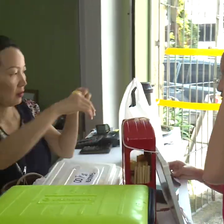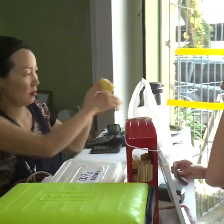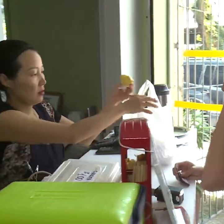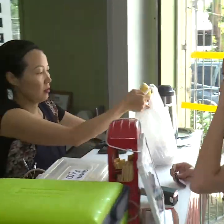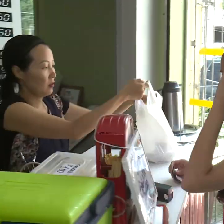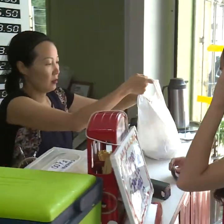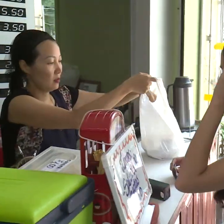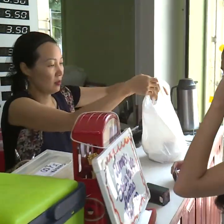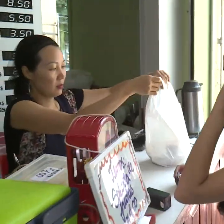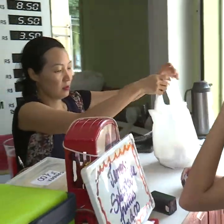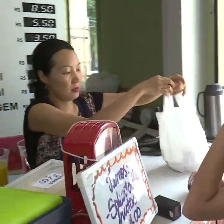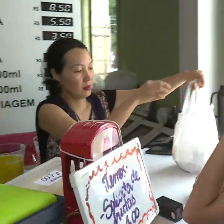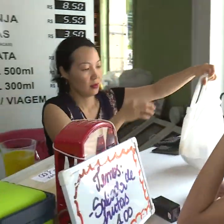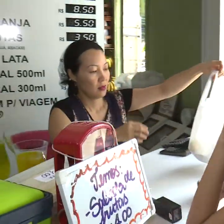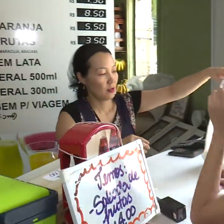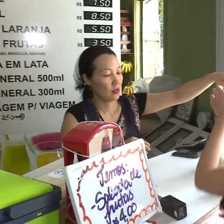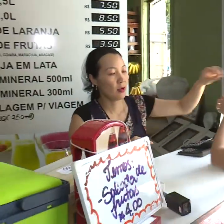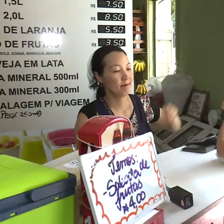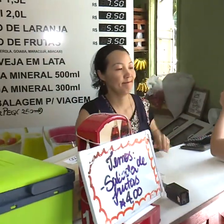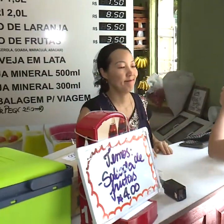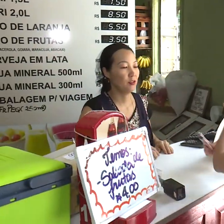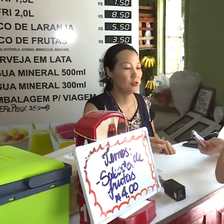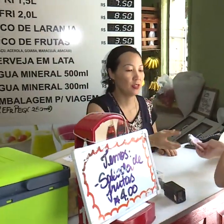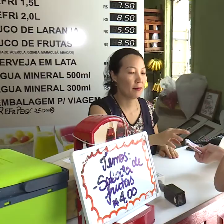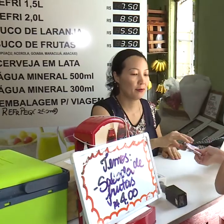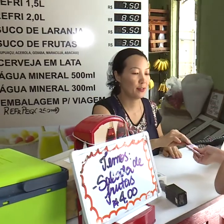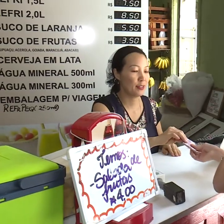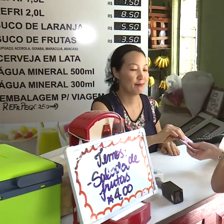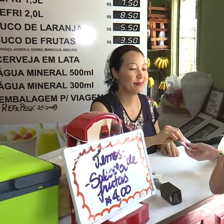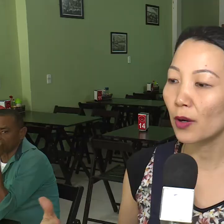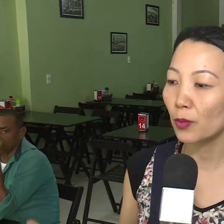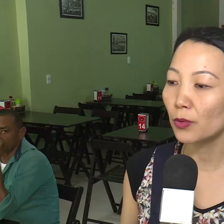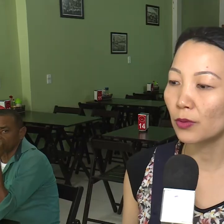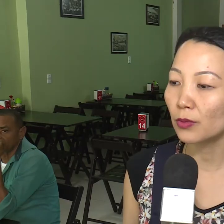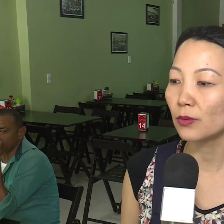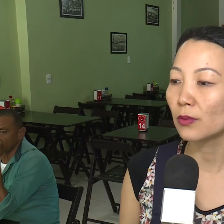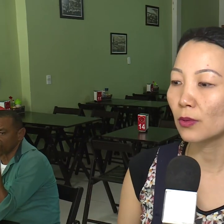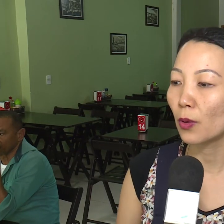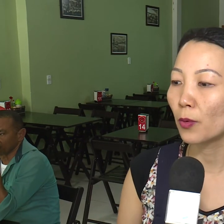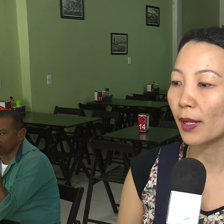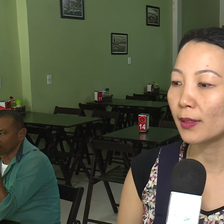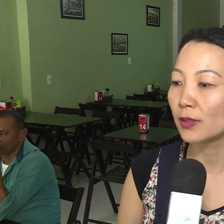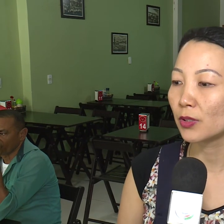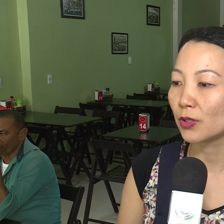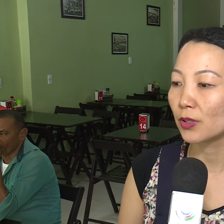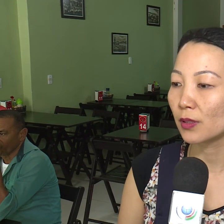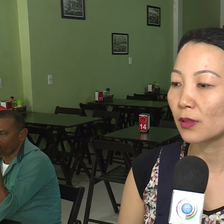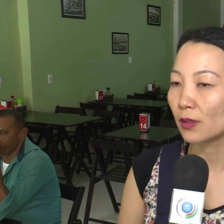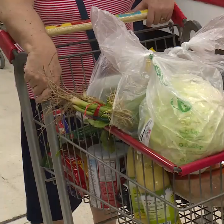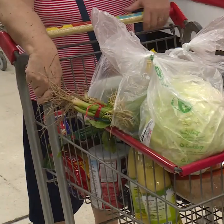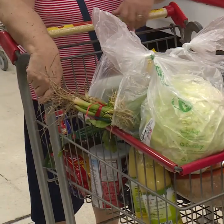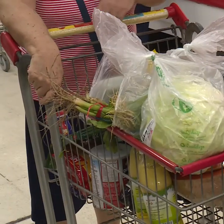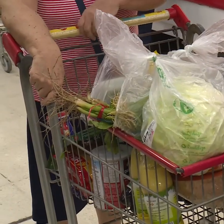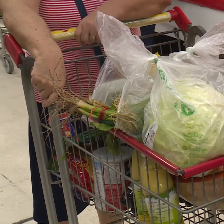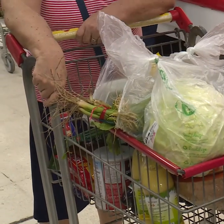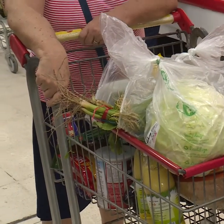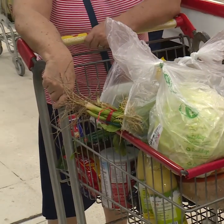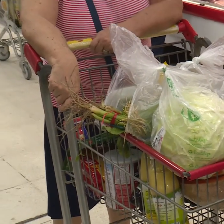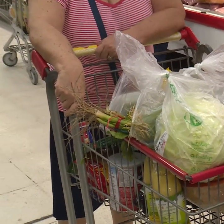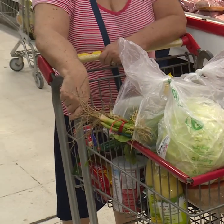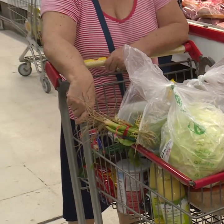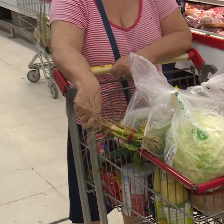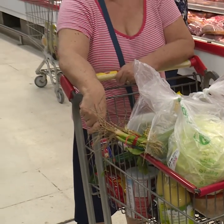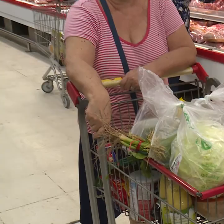e outro dia já dá uma compensada. Não é mais regular como era antes. Uma forma de